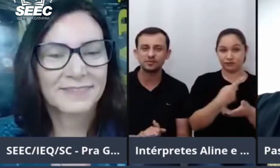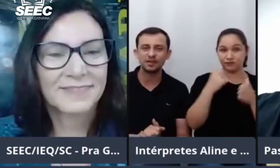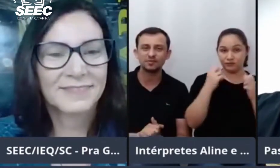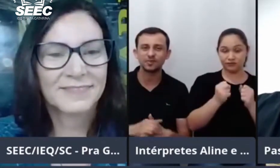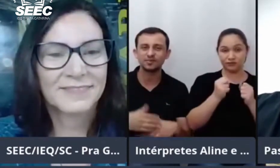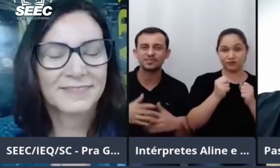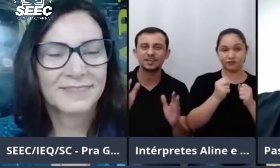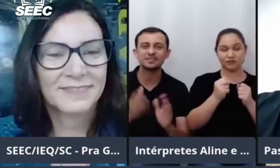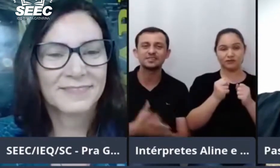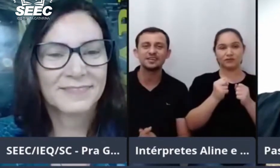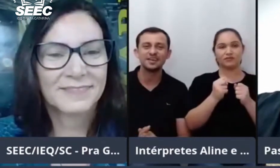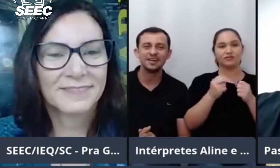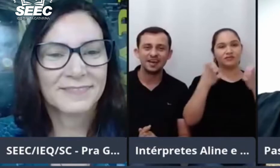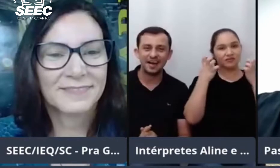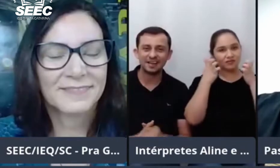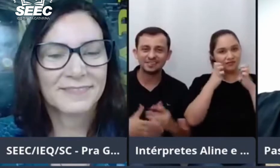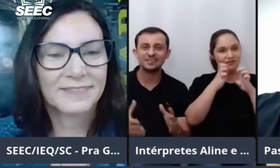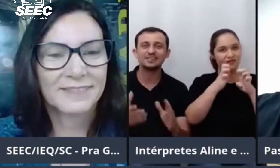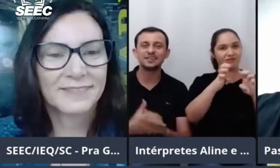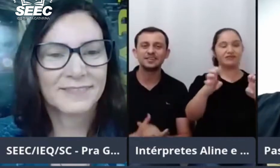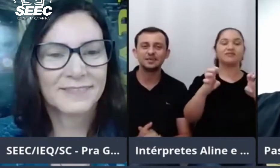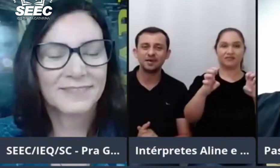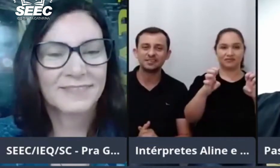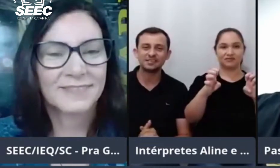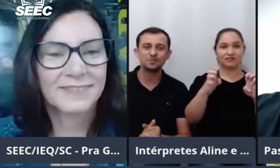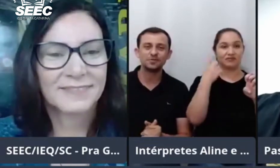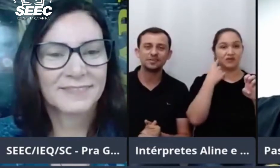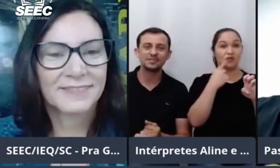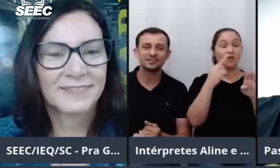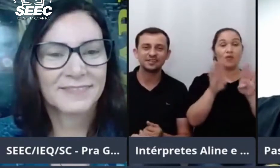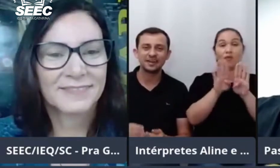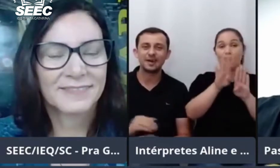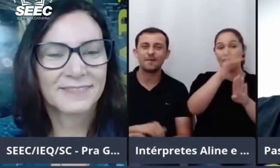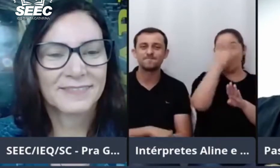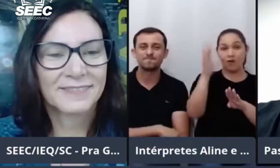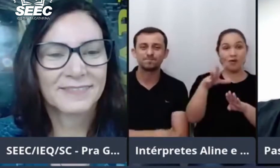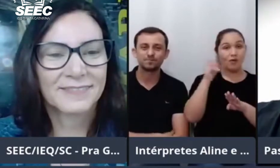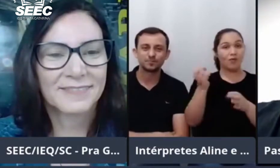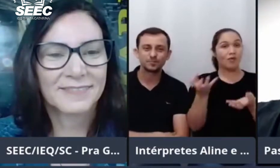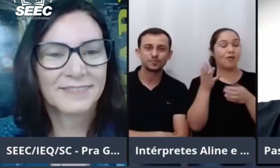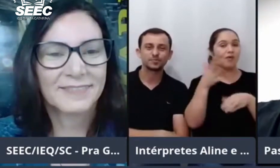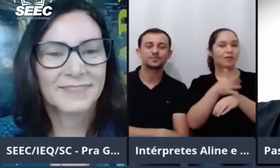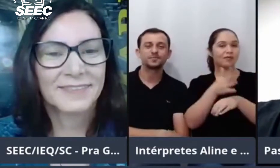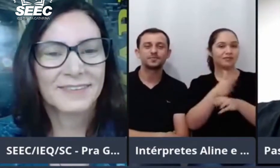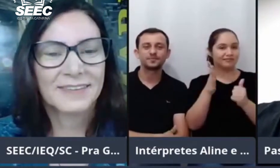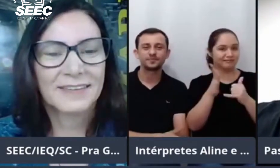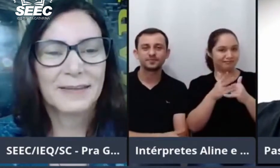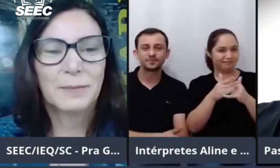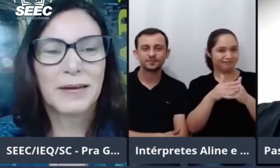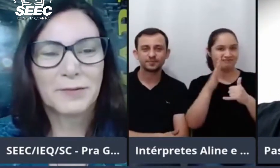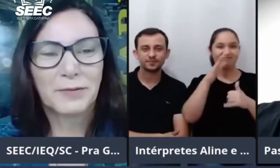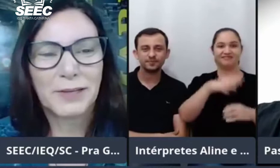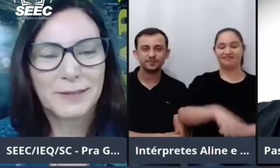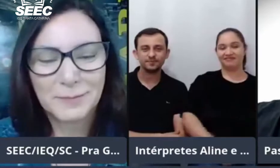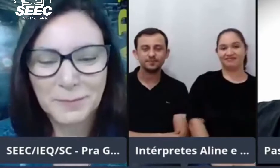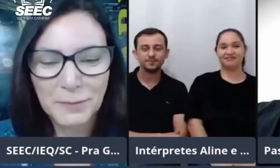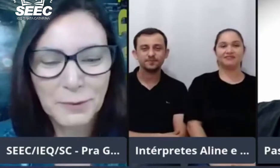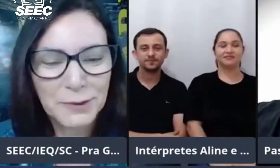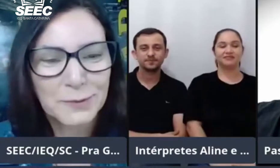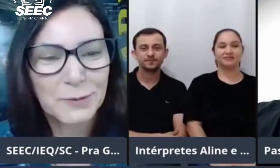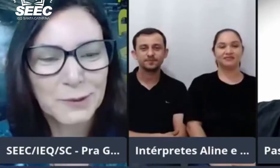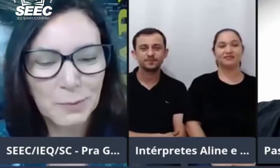desse conhecimento para todos aqueles que assistem e participam desse canal. Que